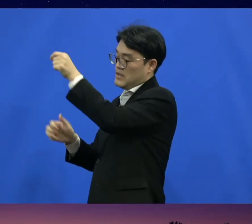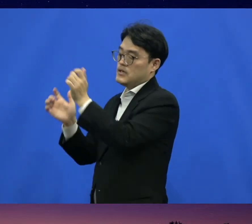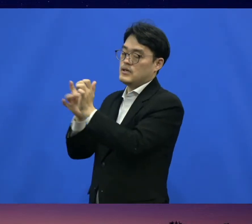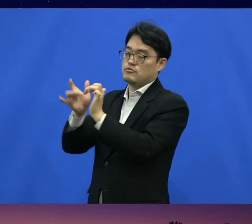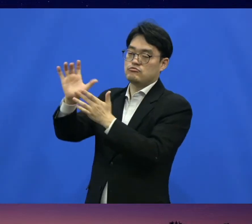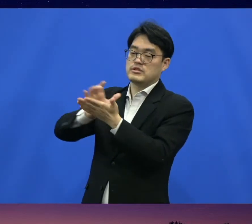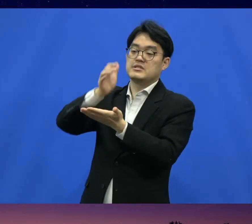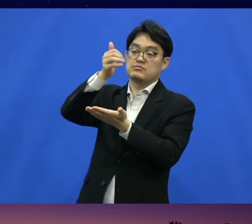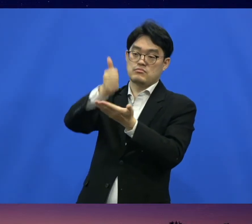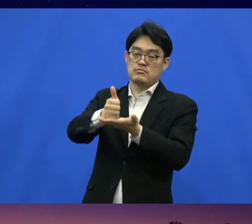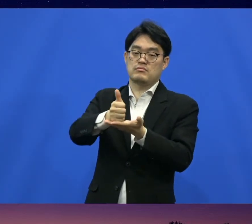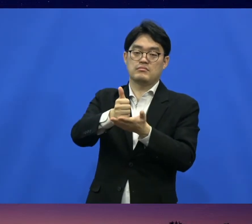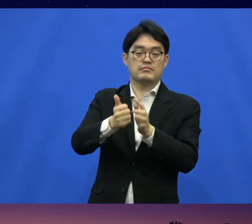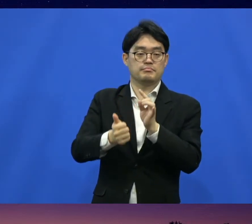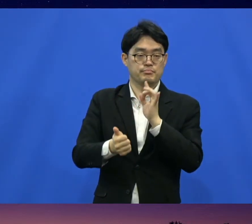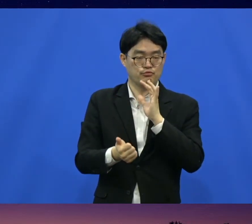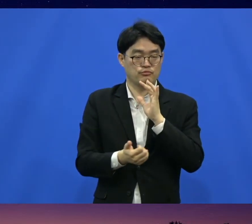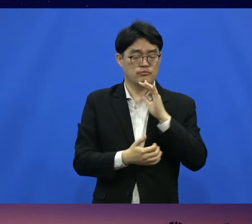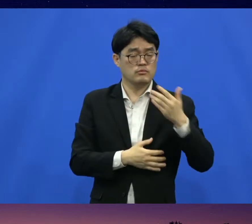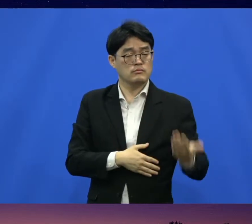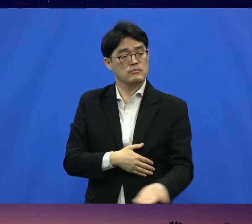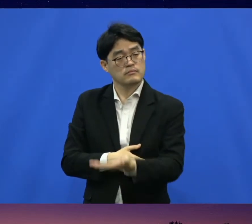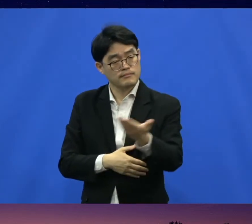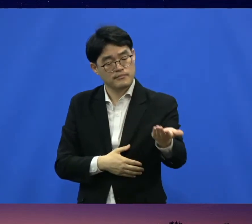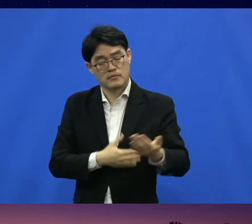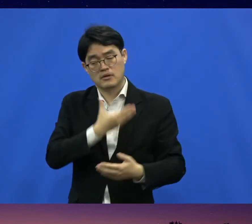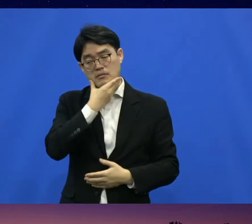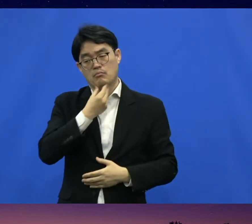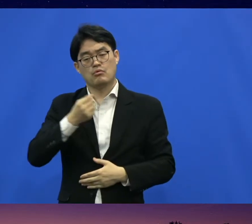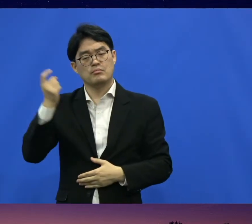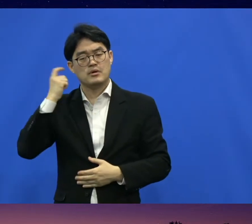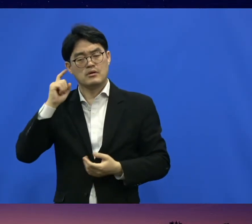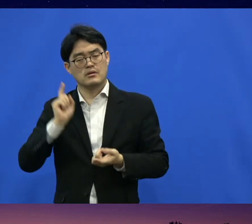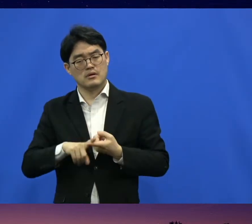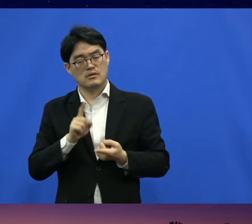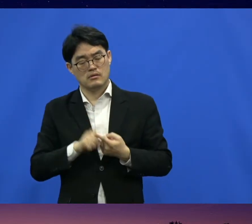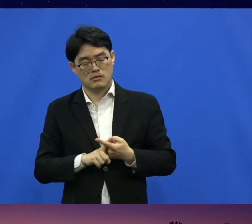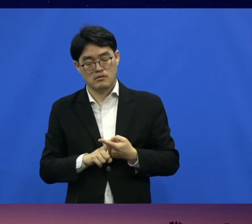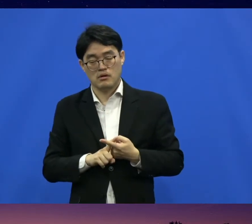근데 오늘 여러분, 이 복음에 대한 심각한 오해들,